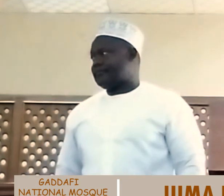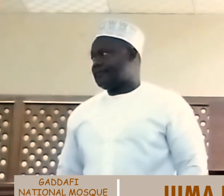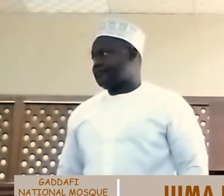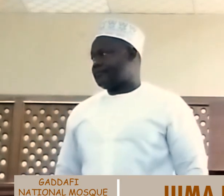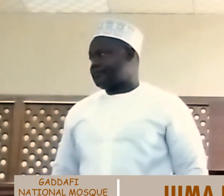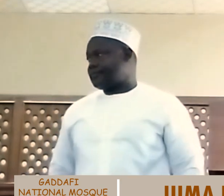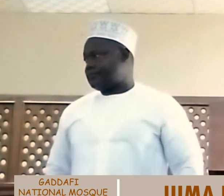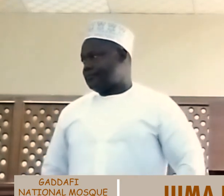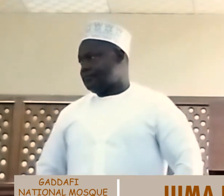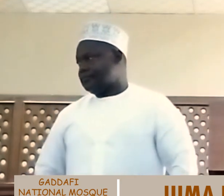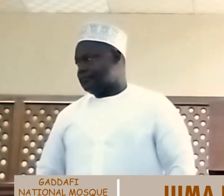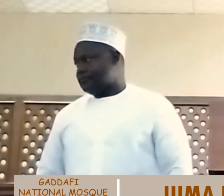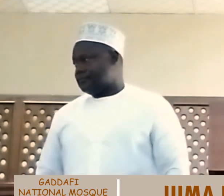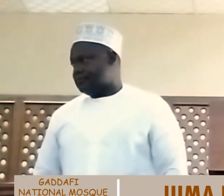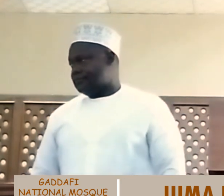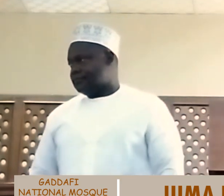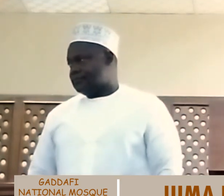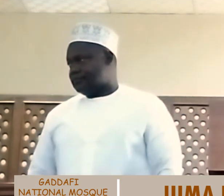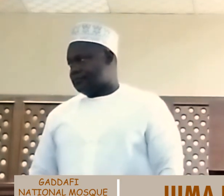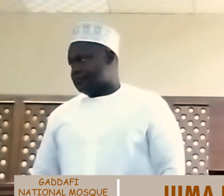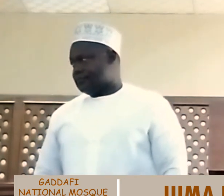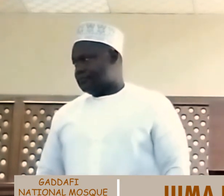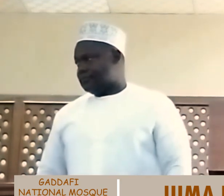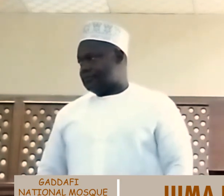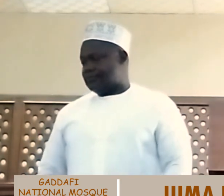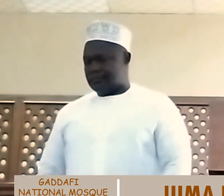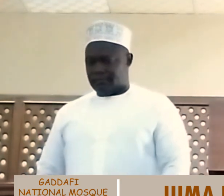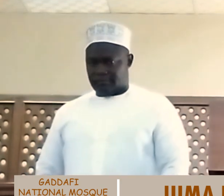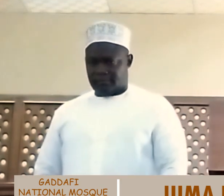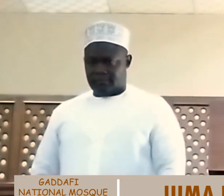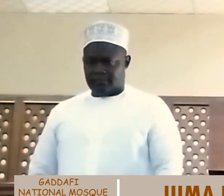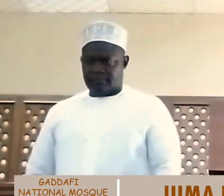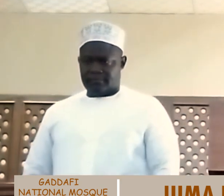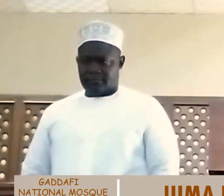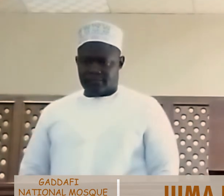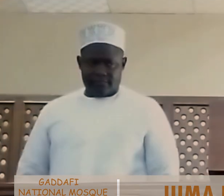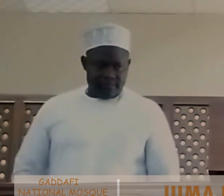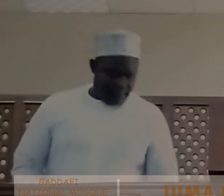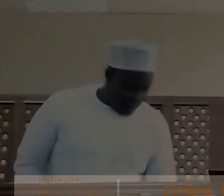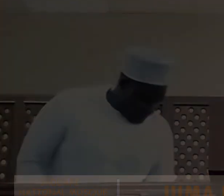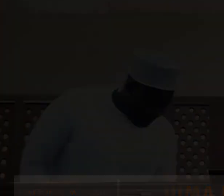li walakum wa lijamii almuslimina wa lmuslimaati min kulli dhanbi fastaghfiruhu innahu ghafurur rahim